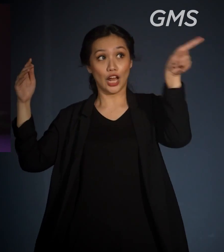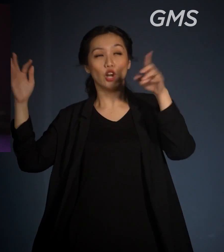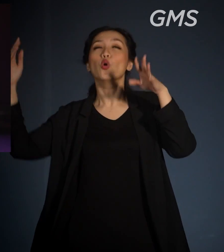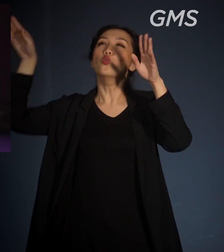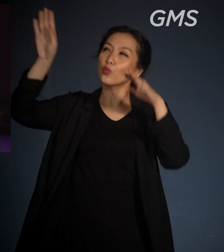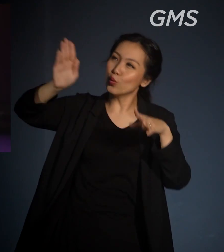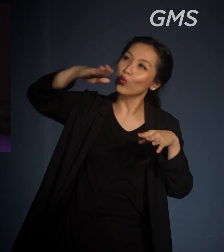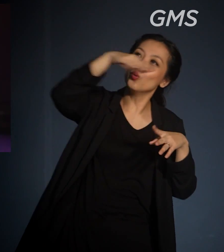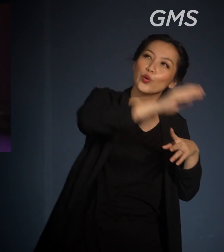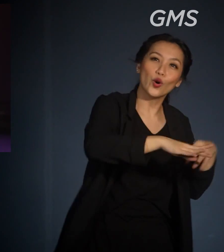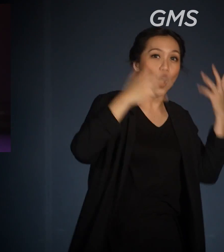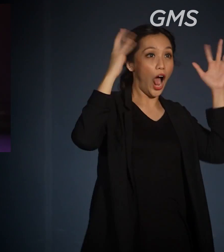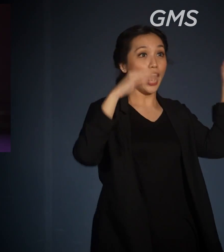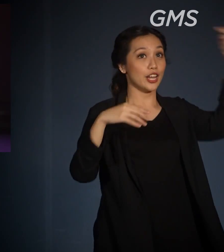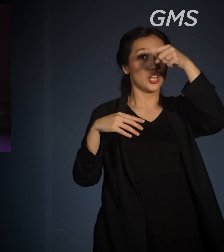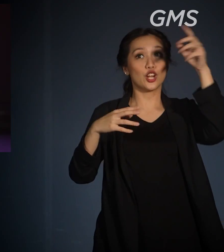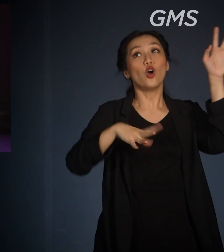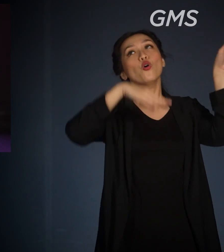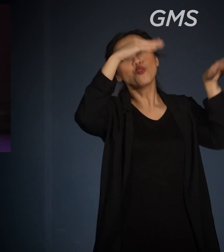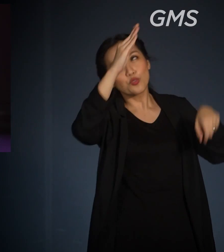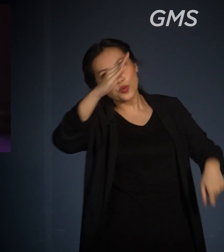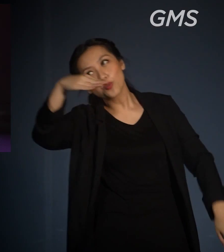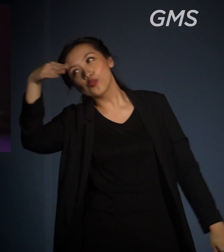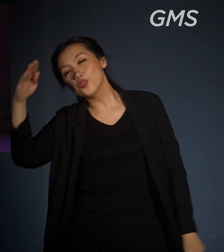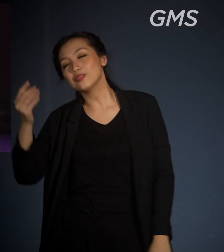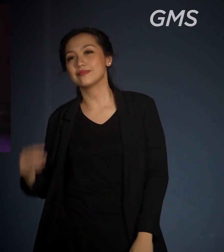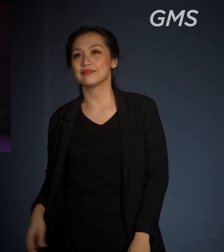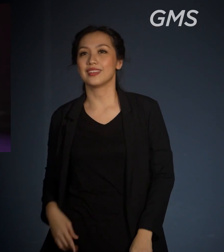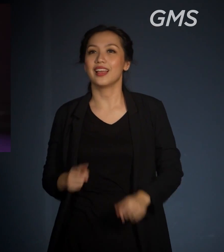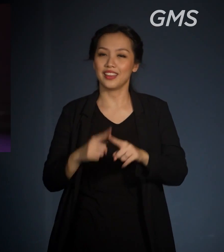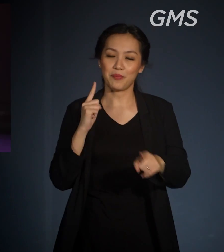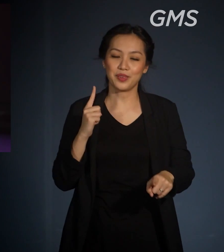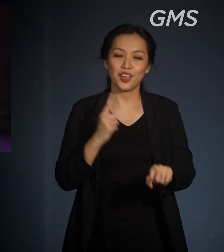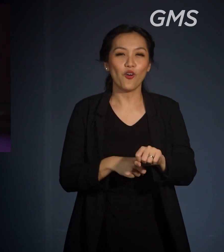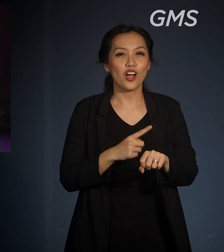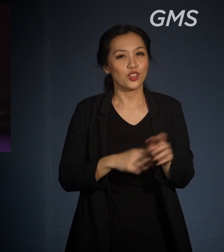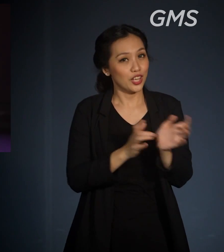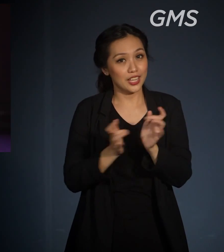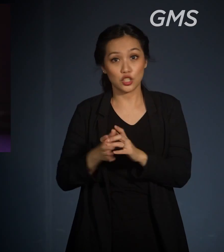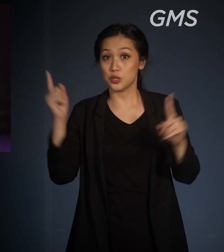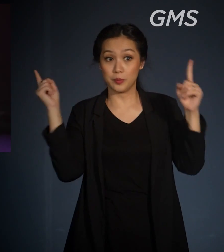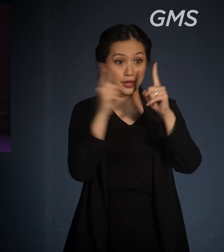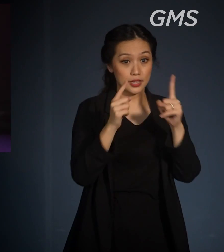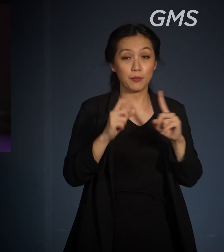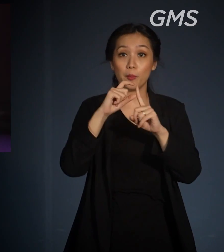juga ikut ke kiri. Tapi ketika dia berjumpa dengan Petrus, saudara, arti